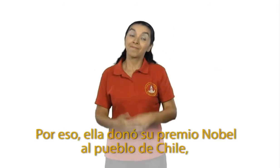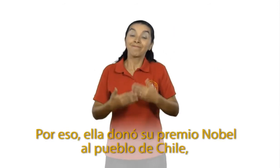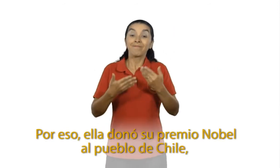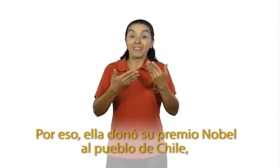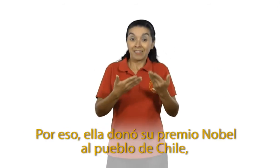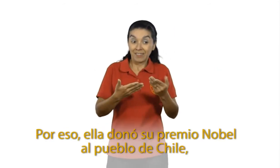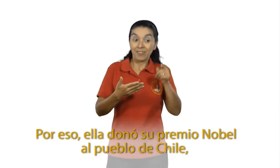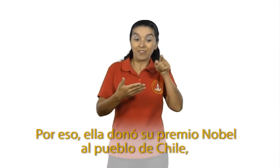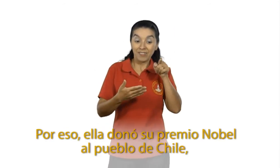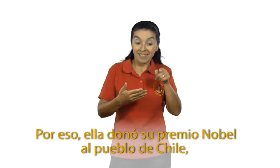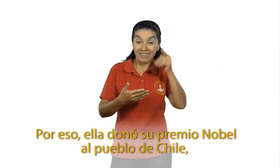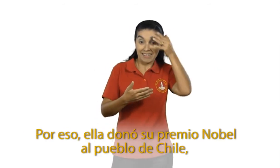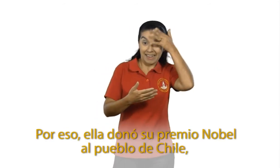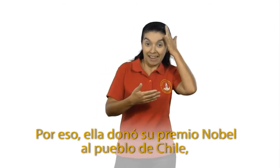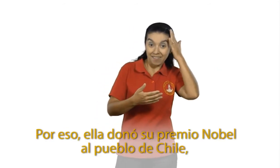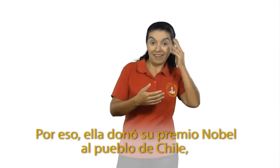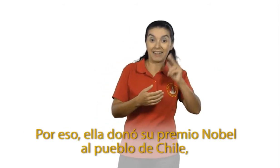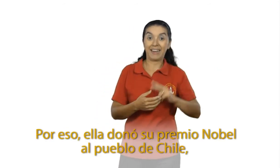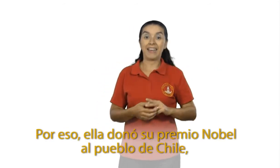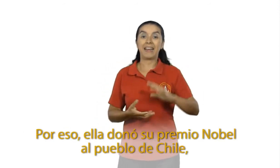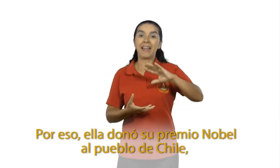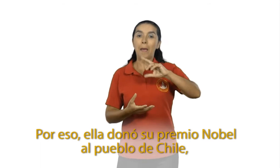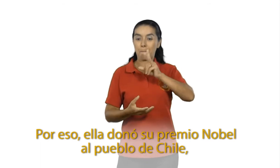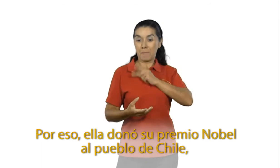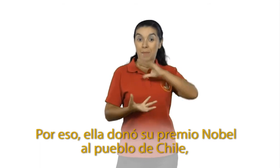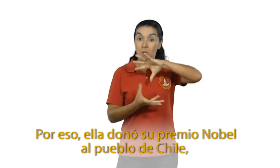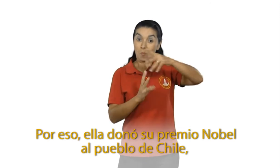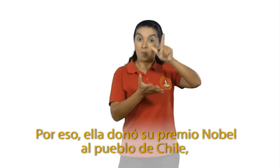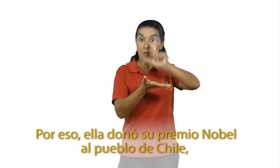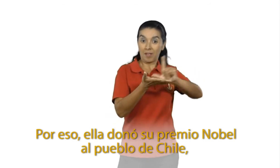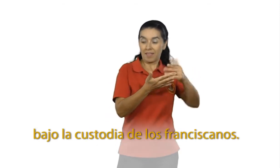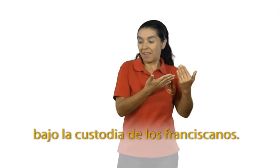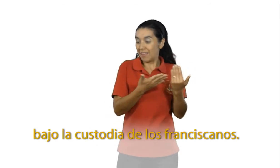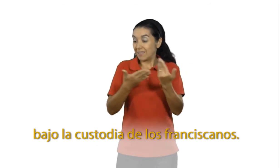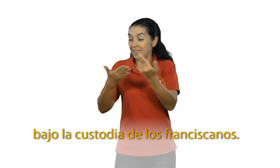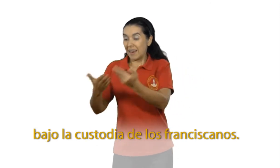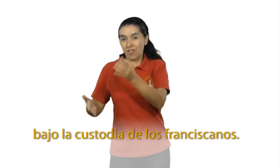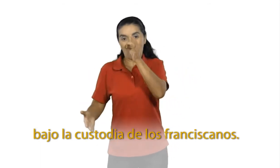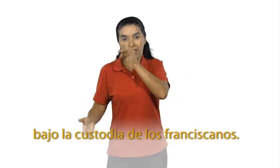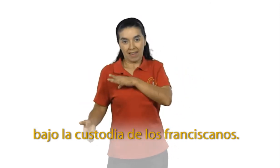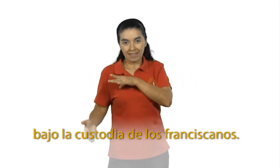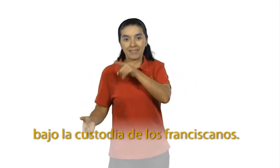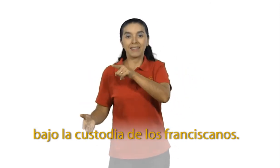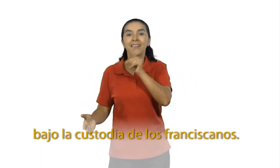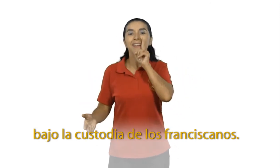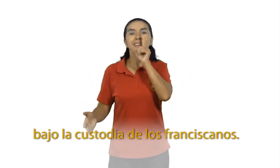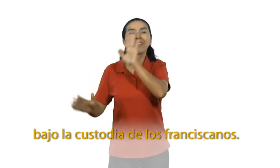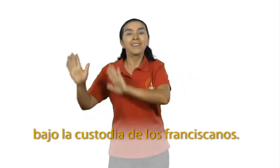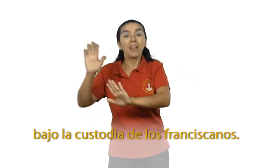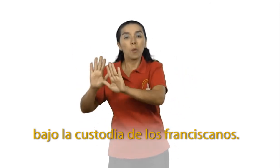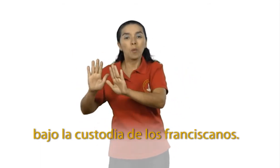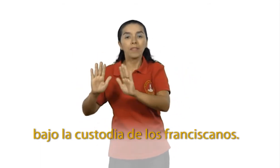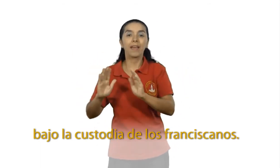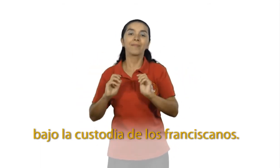Por eso, ella donó su premio Nobel al pueblo de Chile, bajo la custodia de los franciscanos.